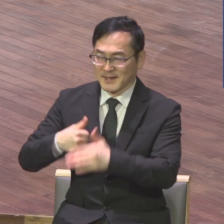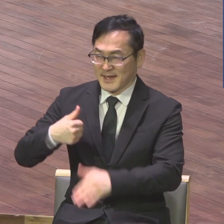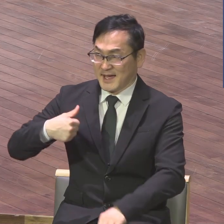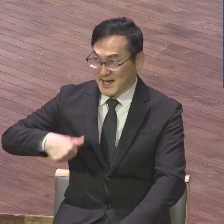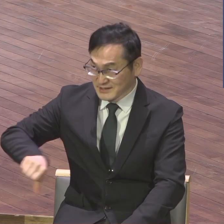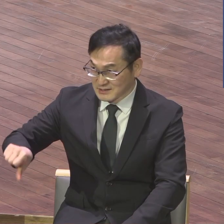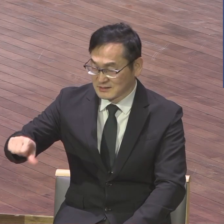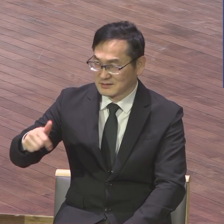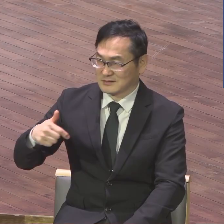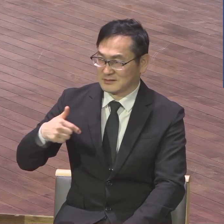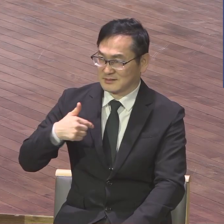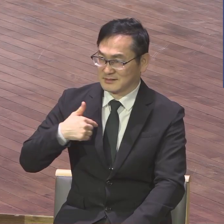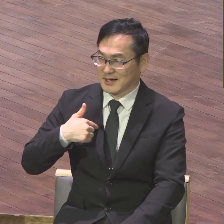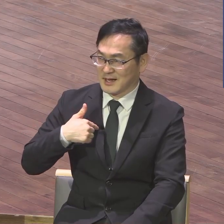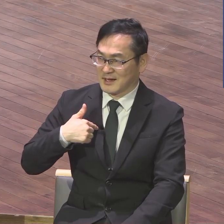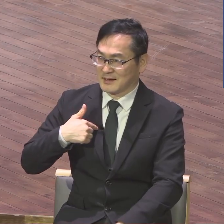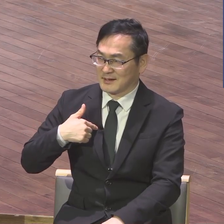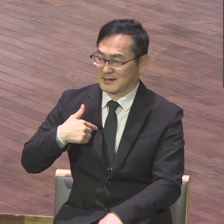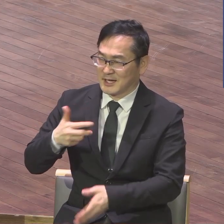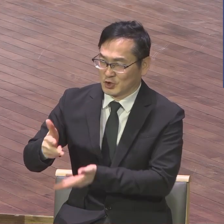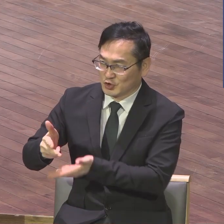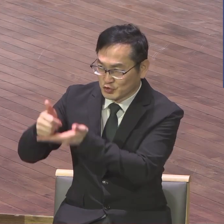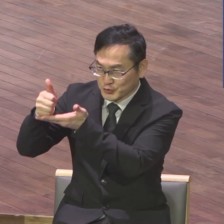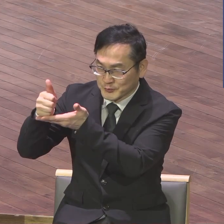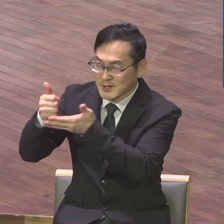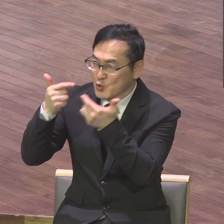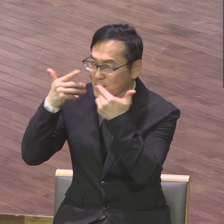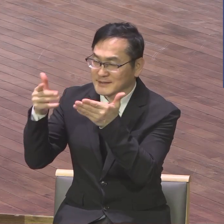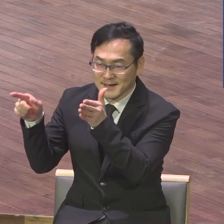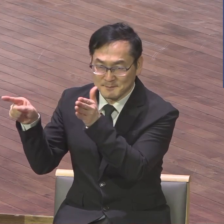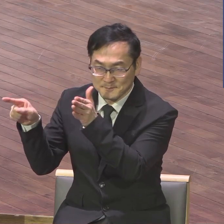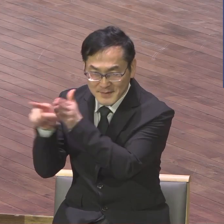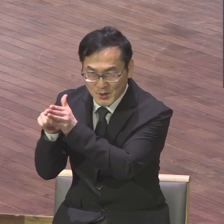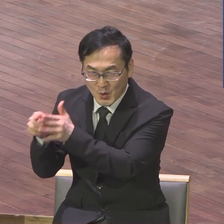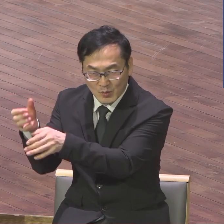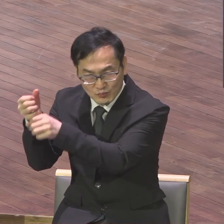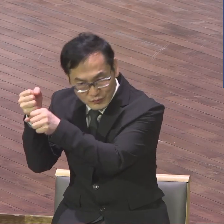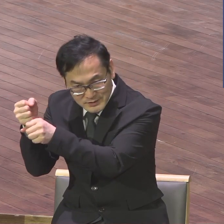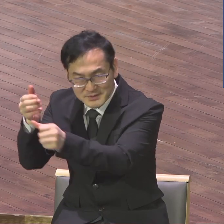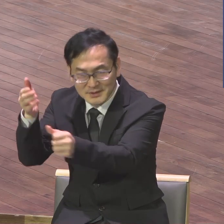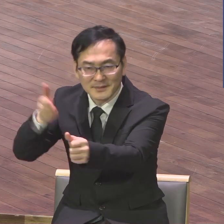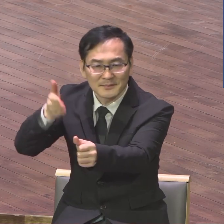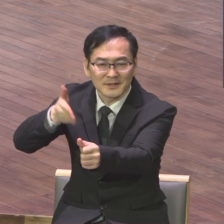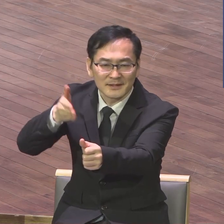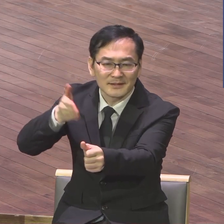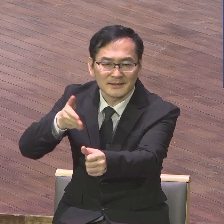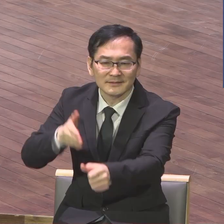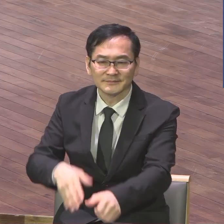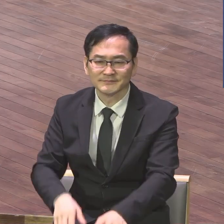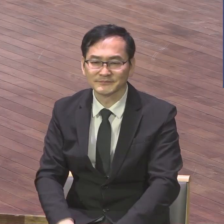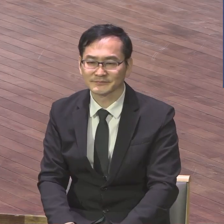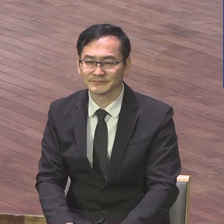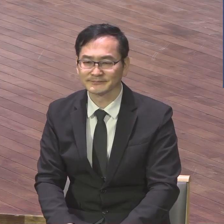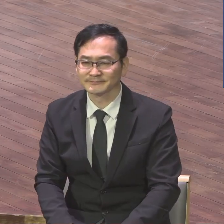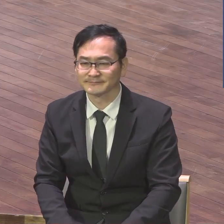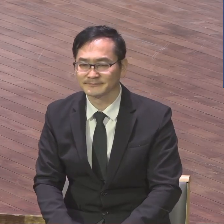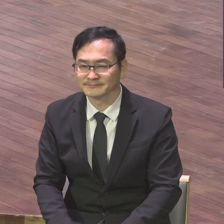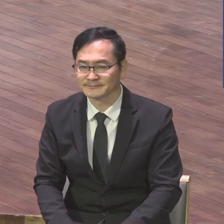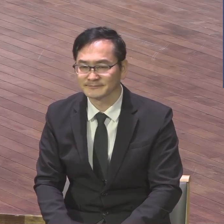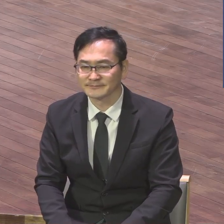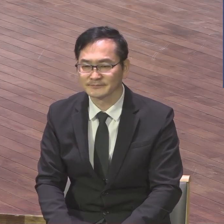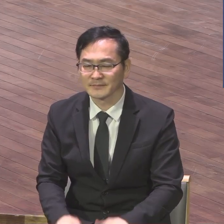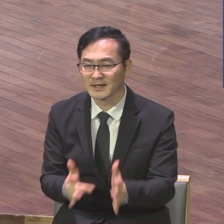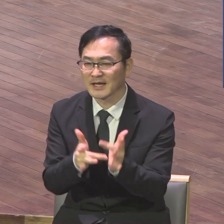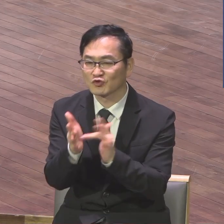인생의 완벽한 주관자이심을 확실하게 붙잡는 아침 되기를 바랍니다. 이런 말이 있어요.